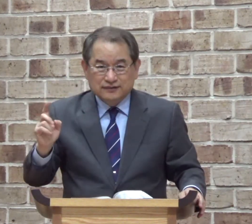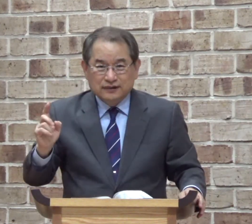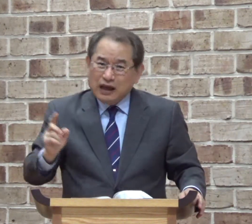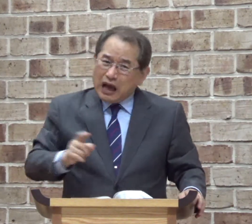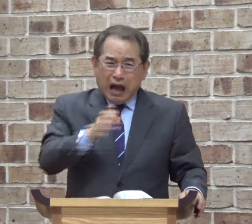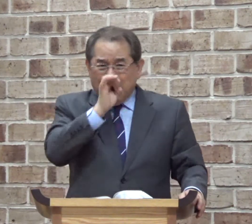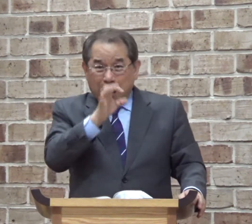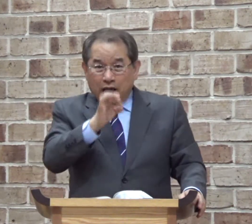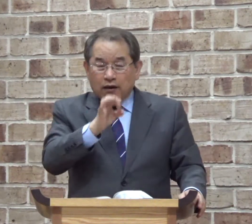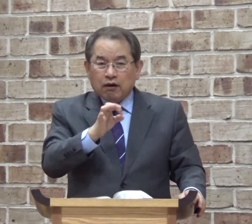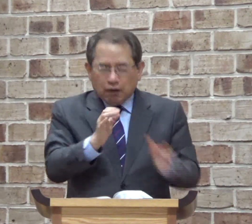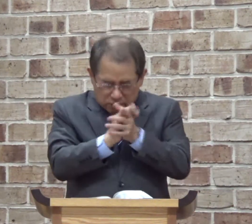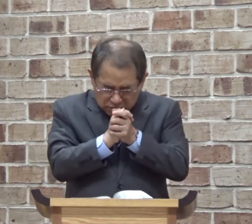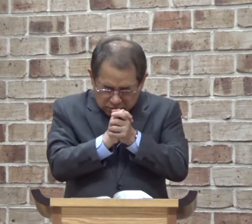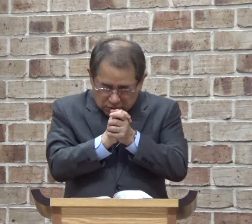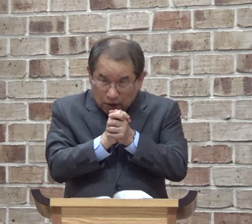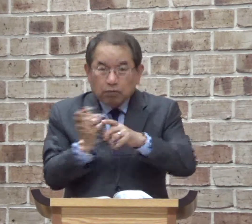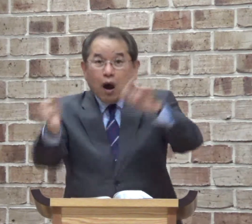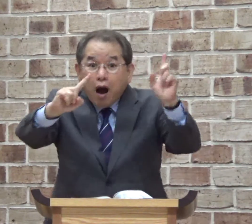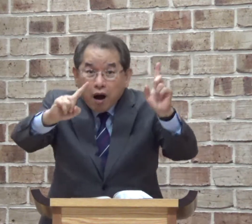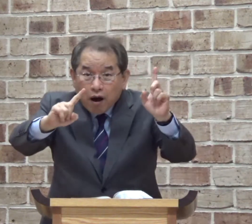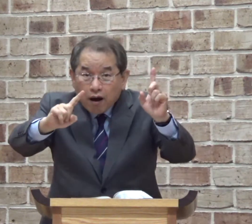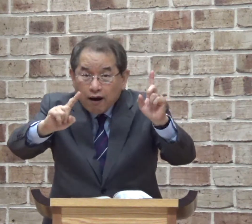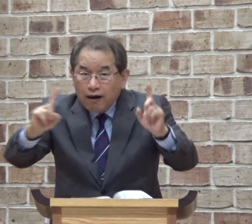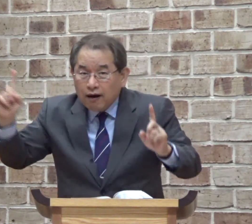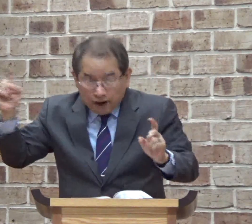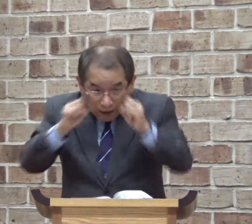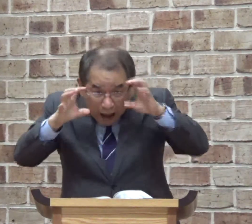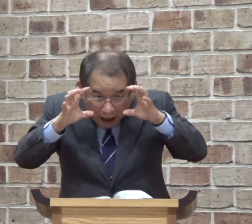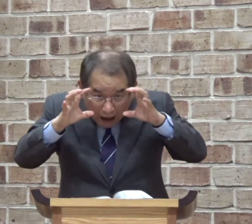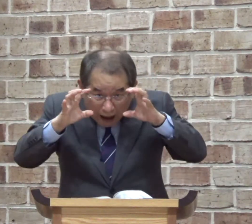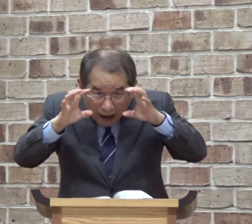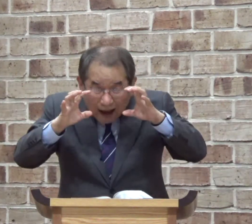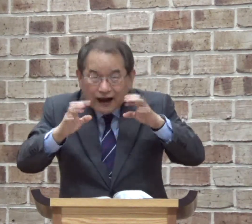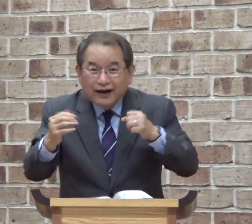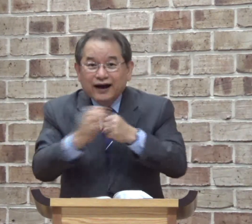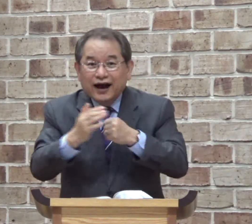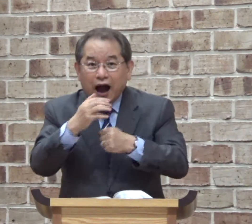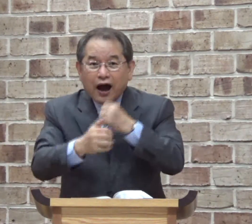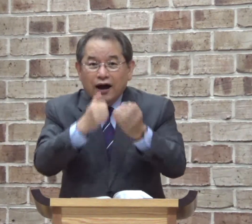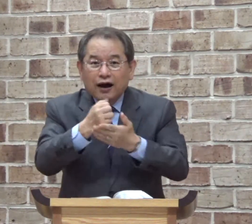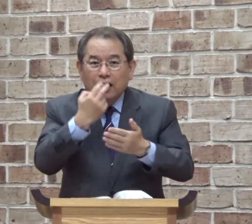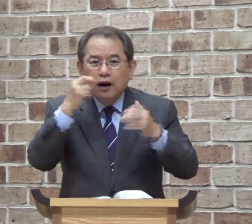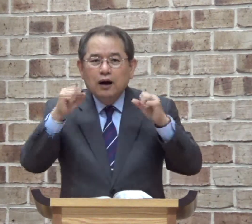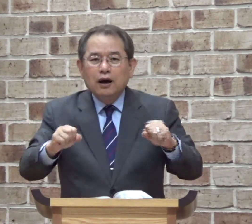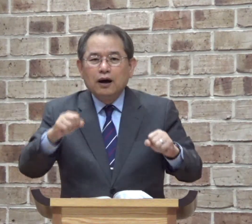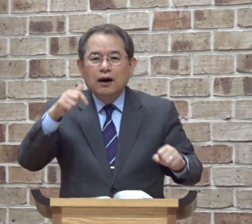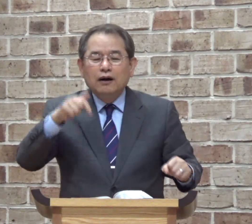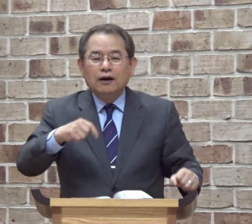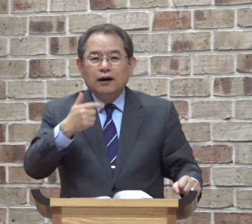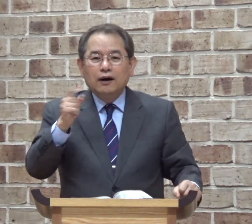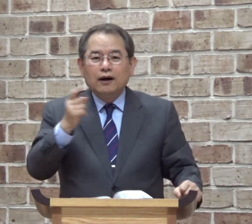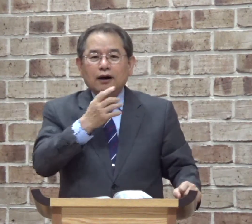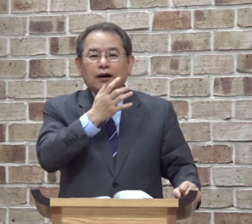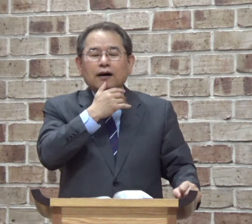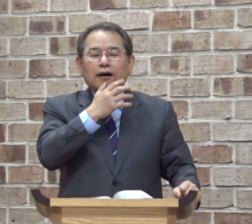기도로 회복되는 것을 보면서 하나님의 살아계심을 깨닫게 됩니다. 그래서 예수를 믿게 됩니다.